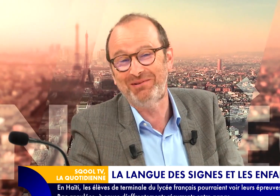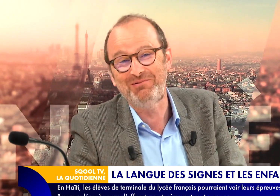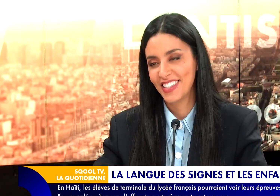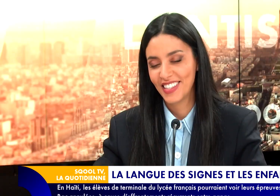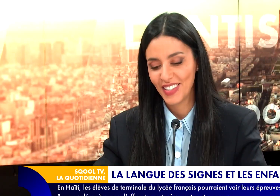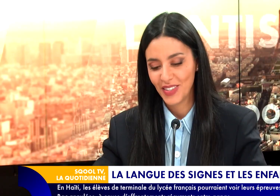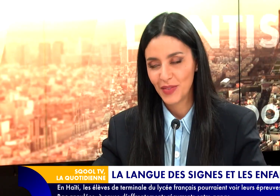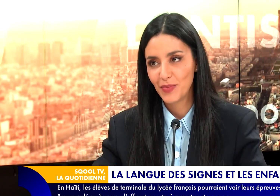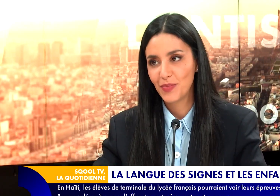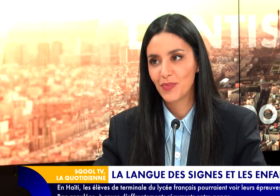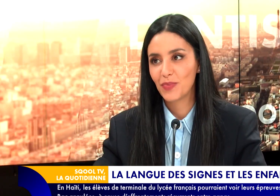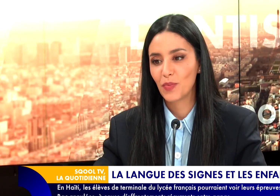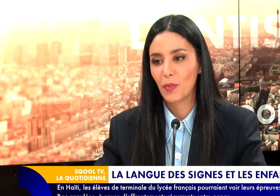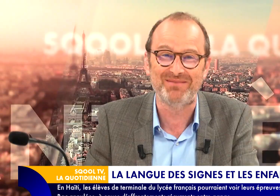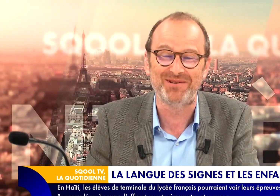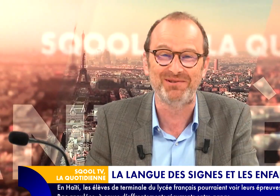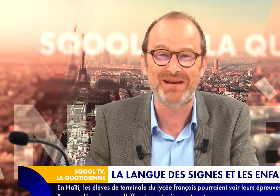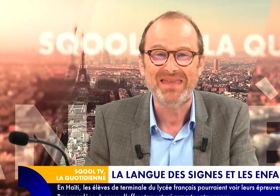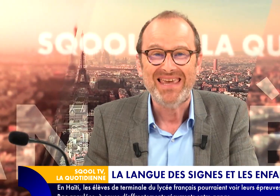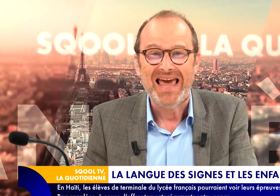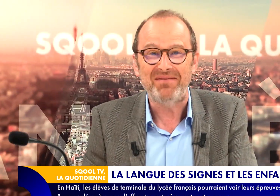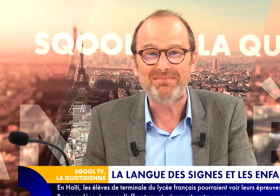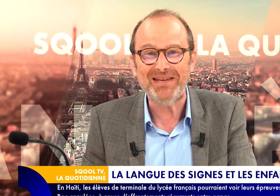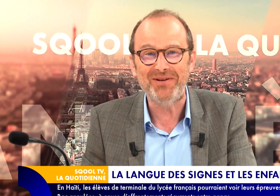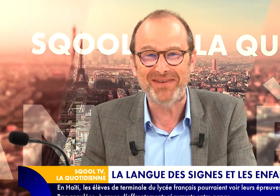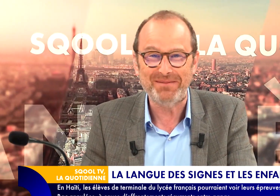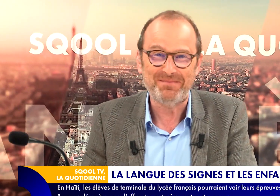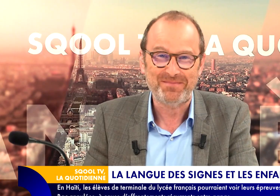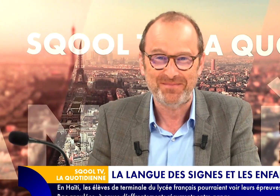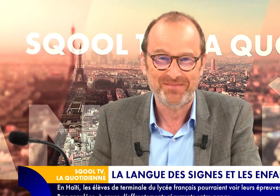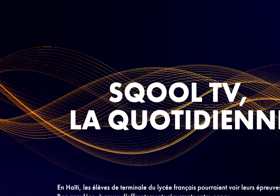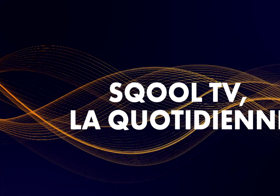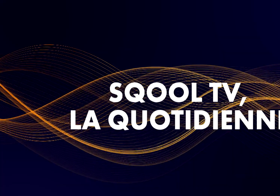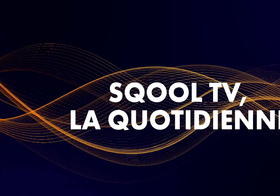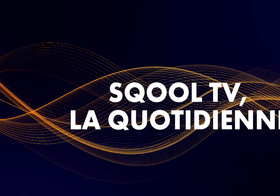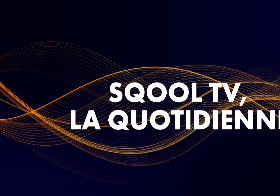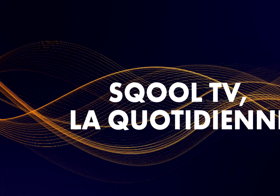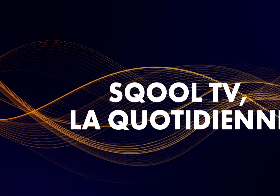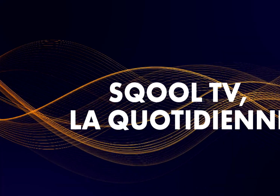l'heure du cours particulier. Vous allez voir, on ne change pas totalement de sujet avec Marie-Olivier.